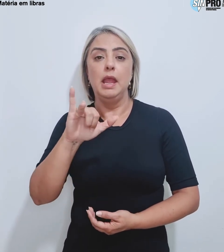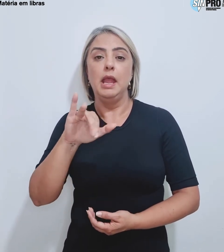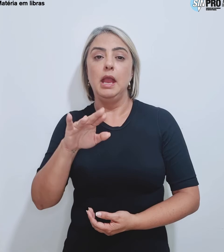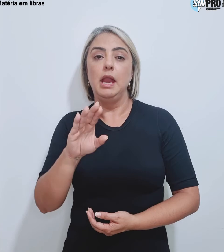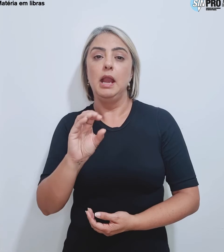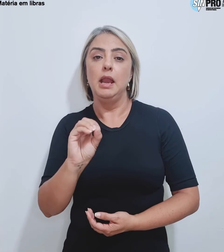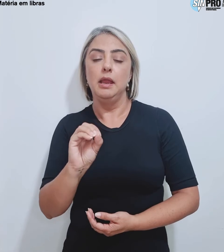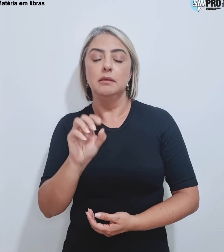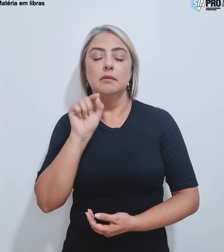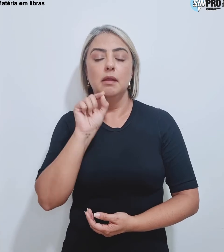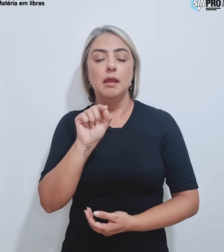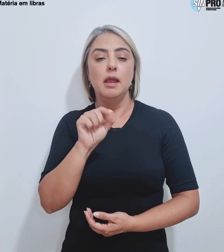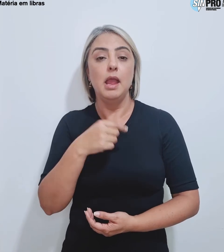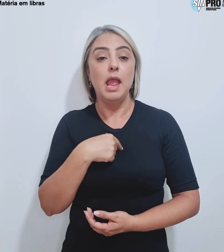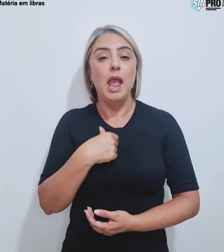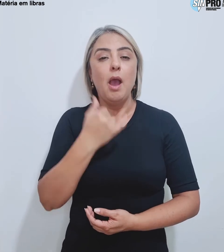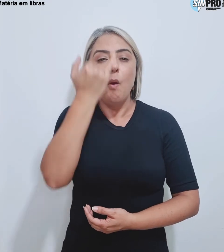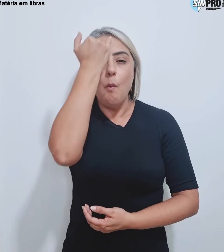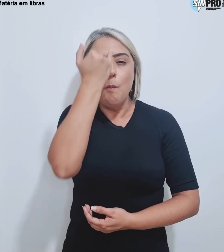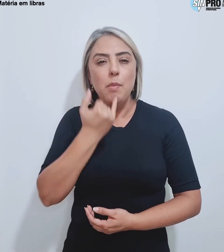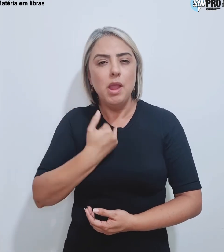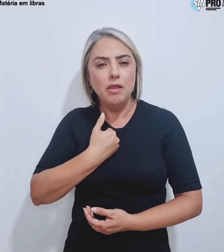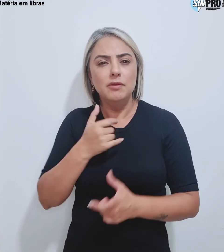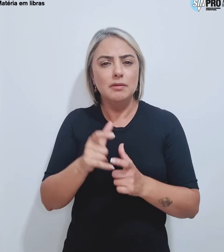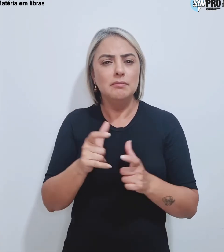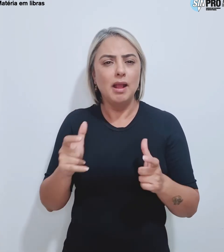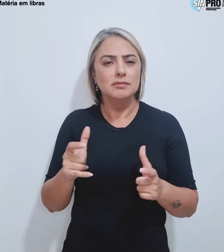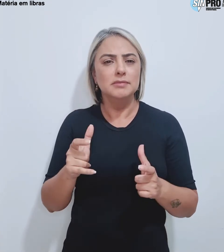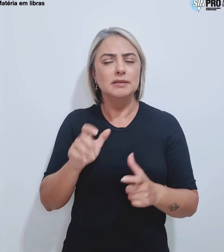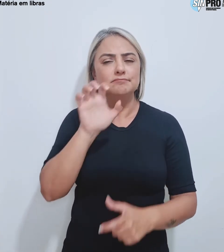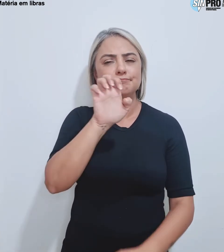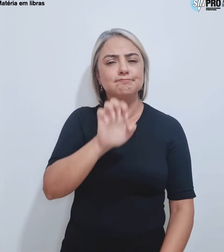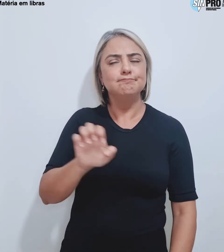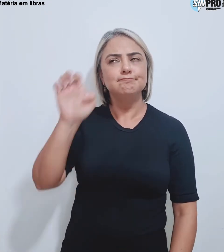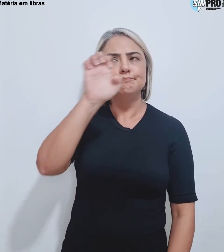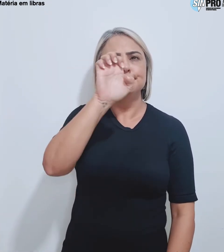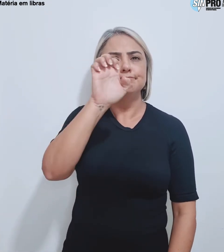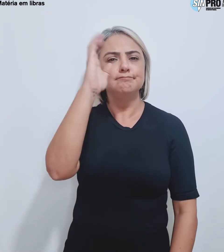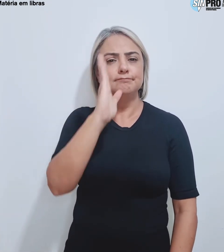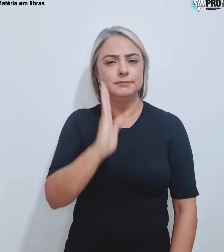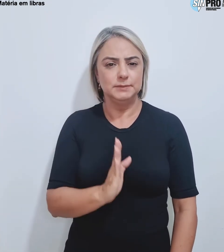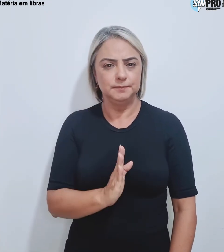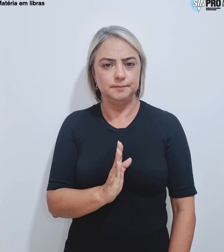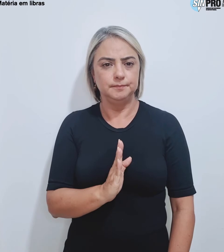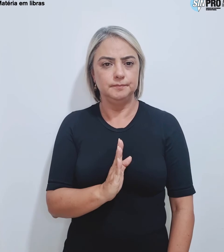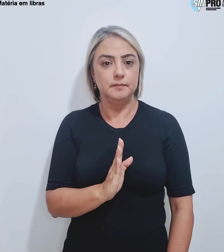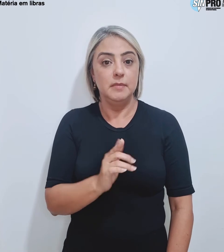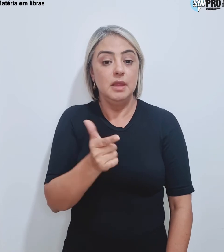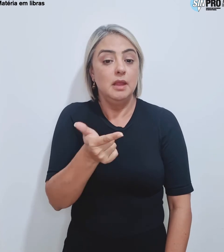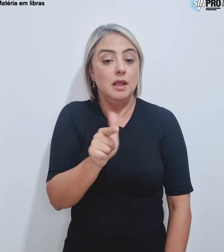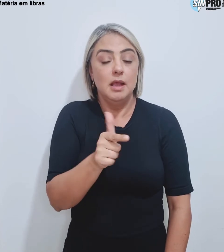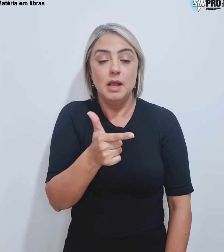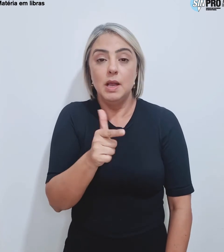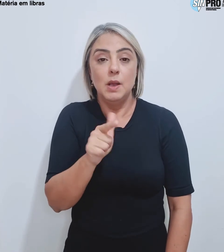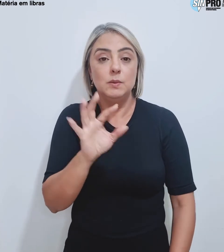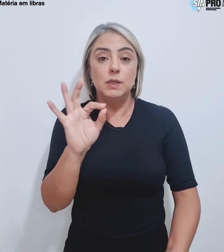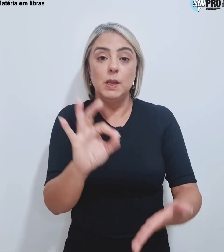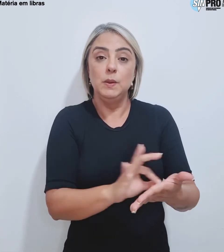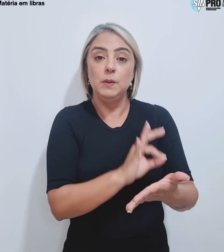Heleno Araújo, esse é um perfil da maioria dos estados do Brasil. Não há um